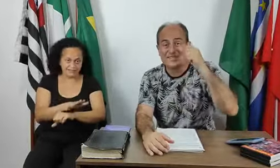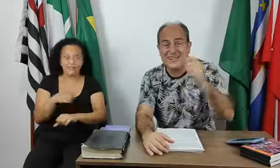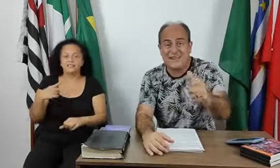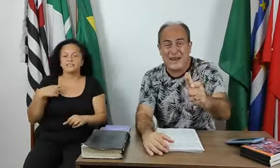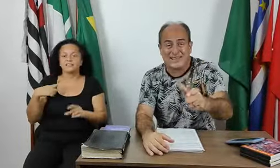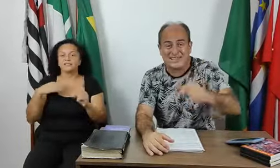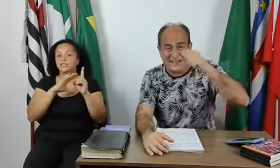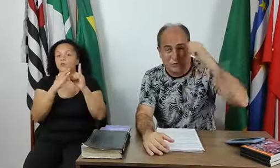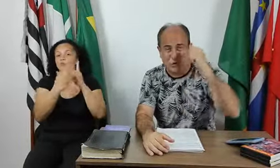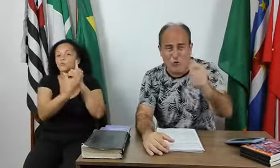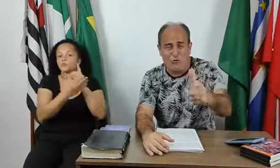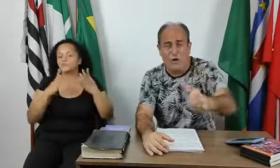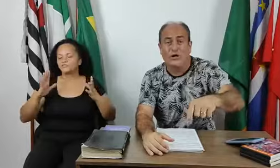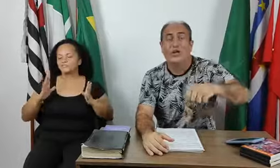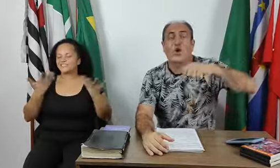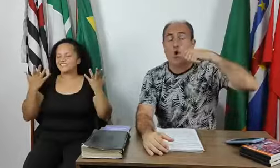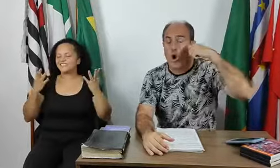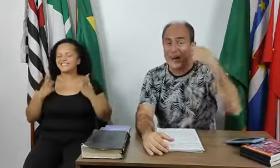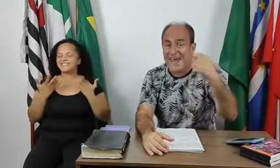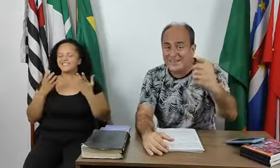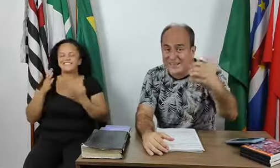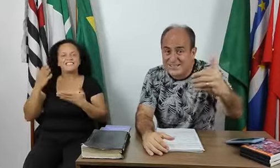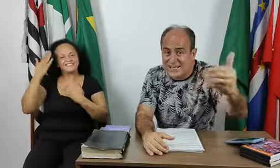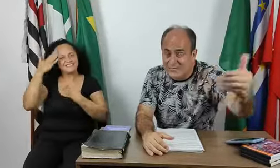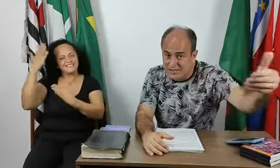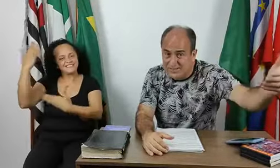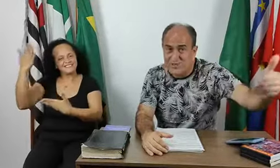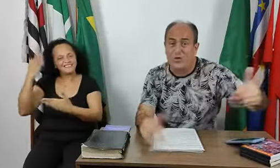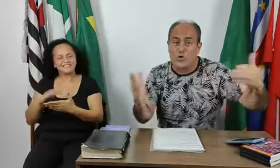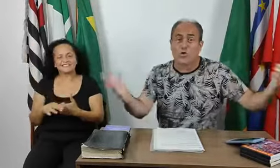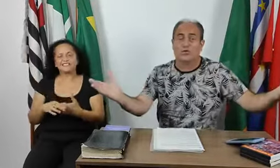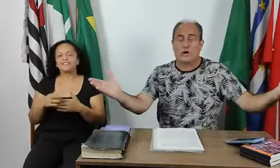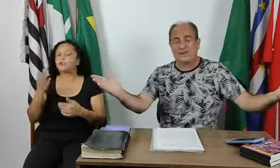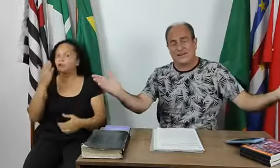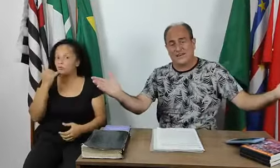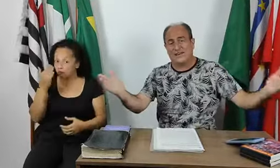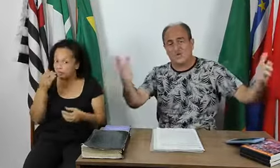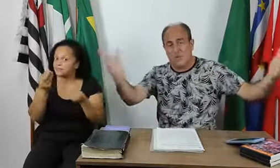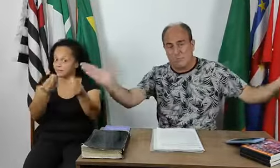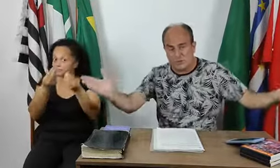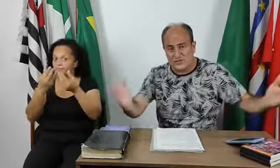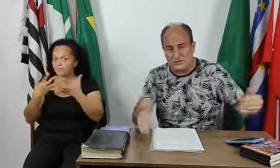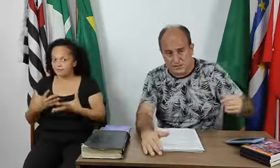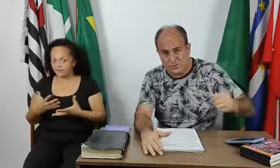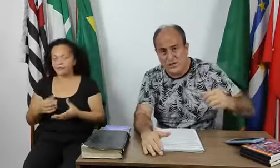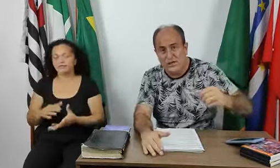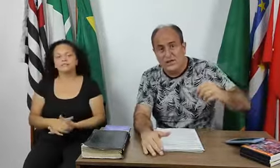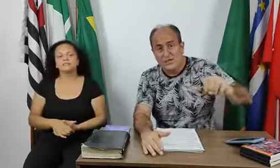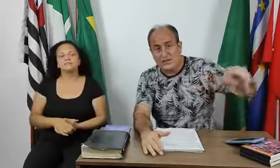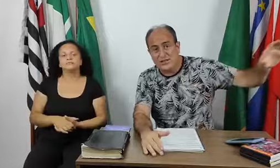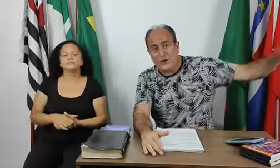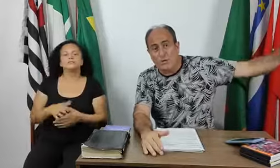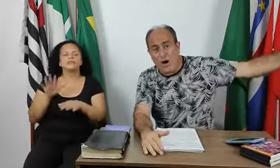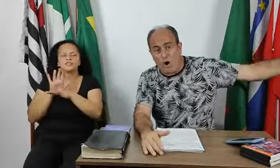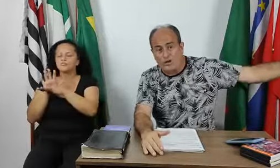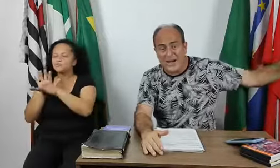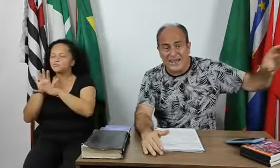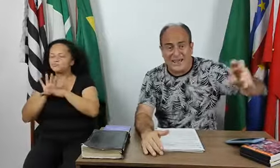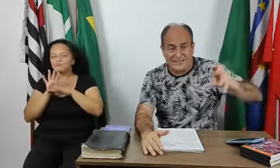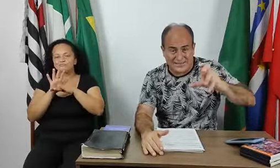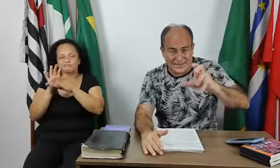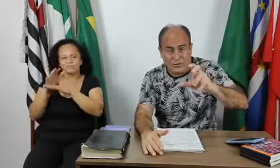de celebração, louvor, coleta de alimentos. Aí eu conto com a liderança, o apoio dos irmãos, para a gente ter uma